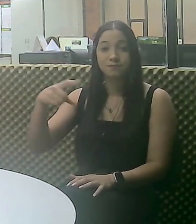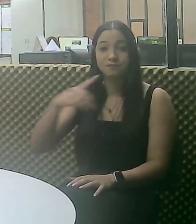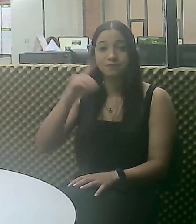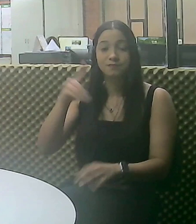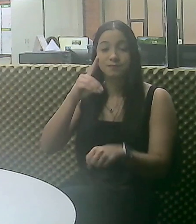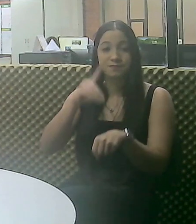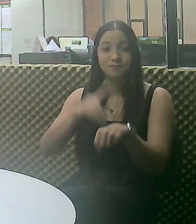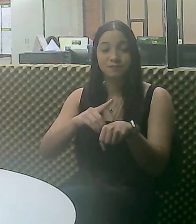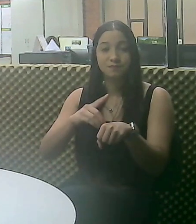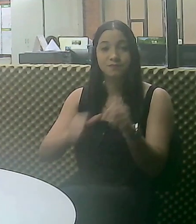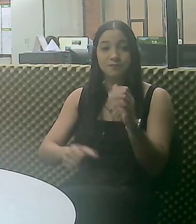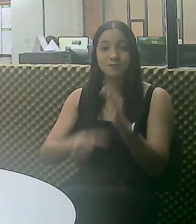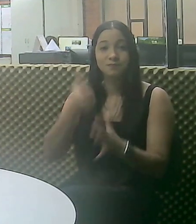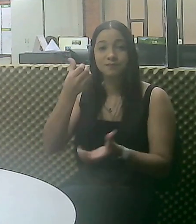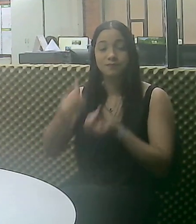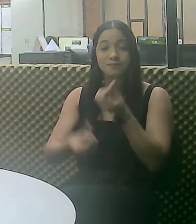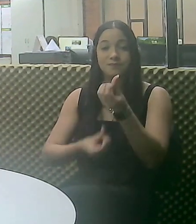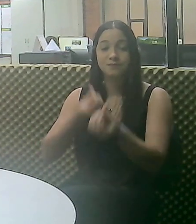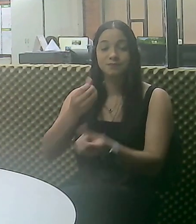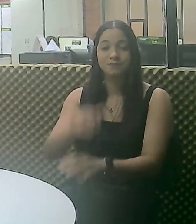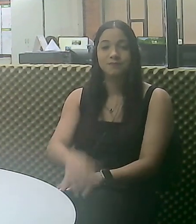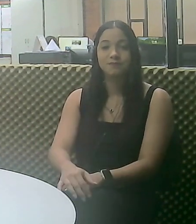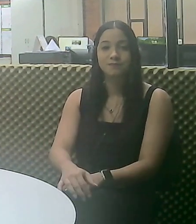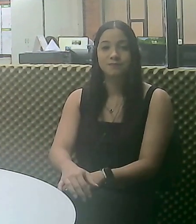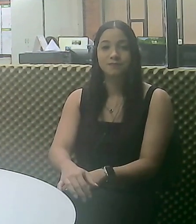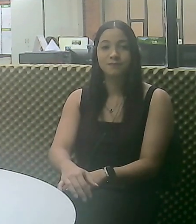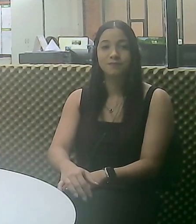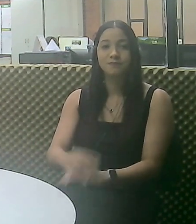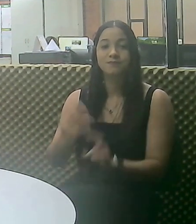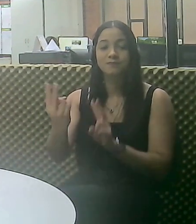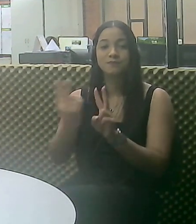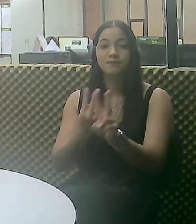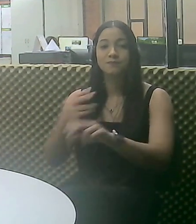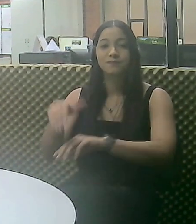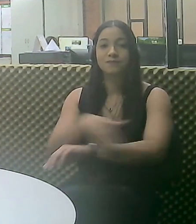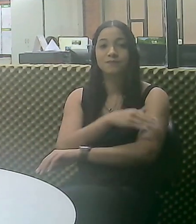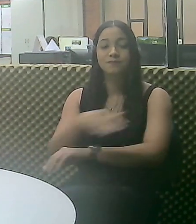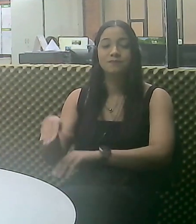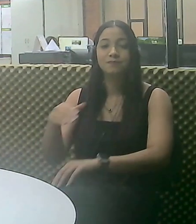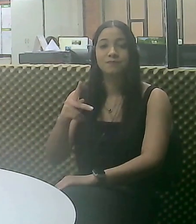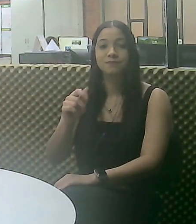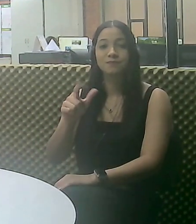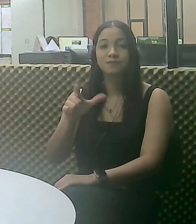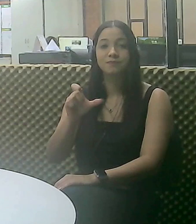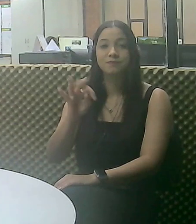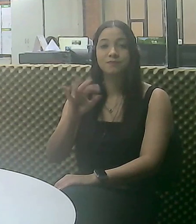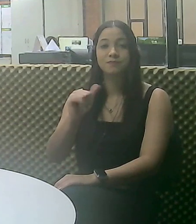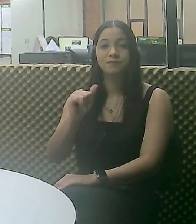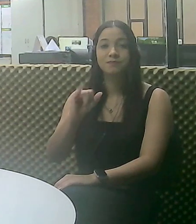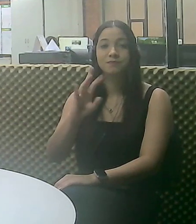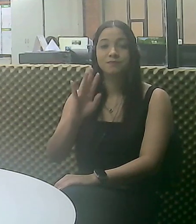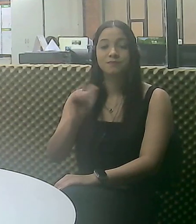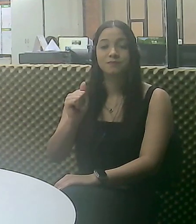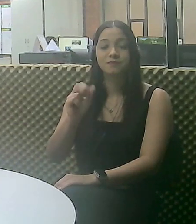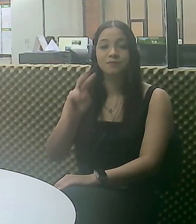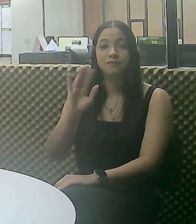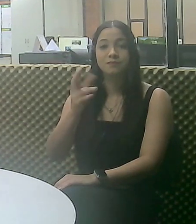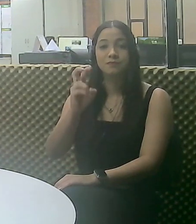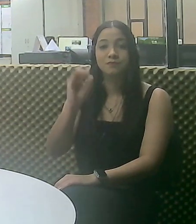da dengue no primeiro semestre. Duplicação da Avenida Palestina está 50%